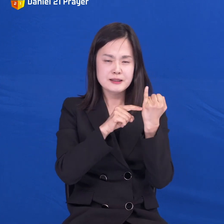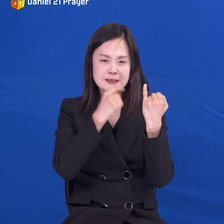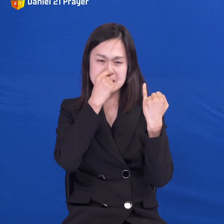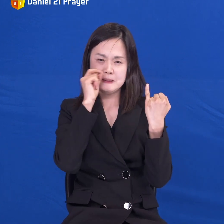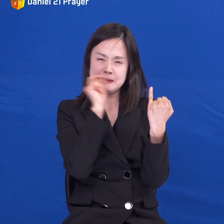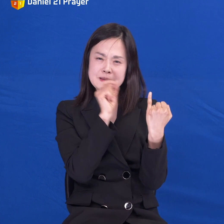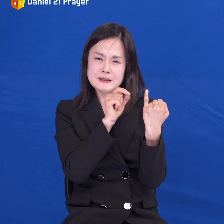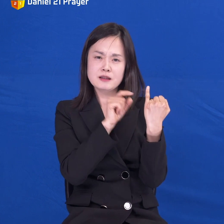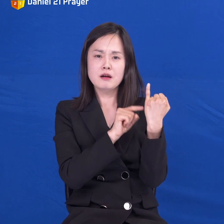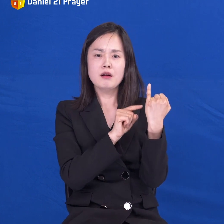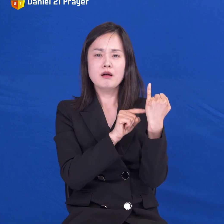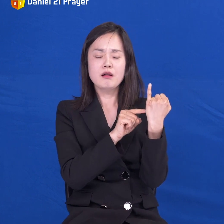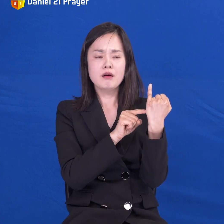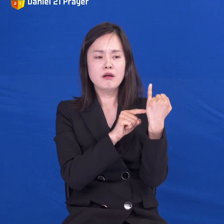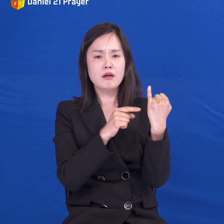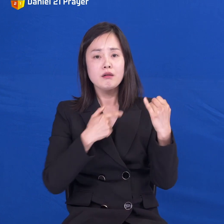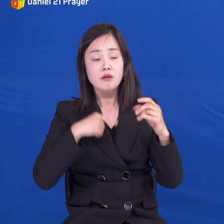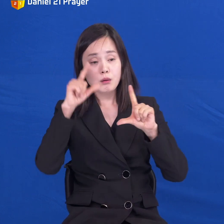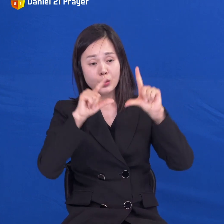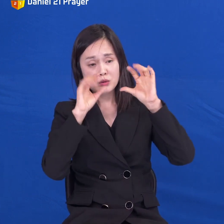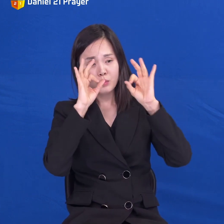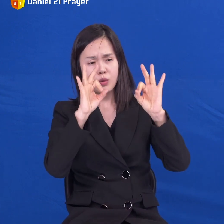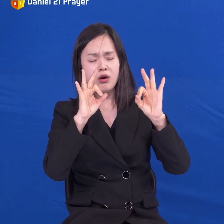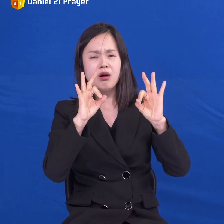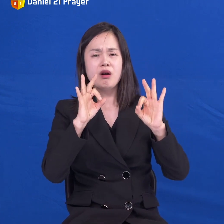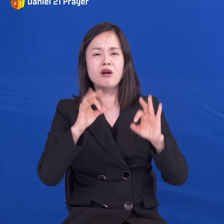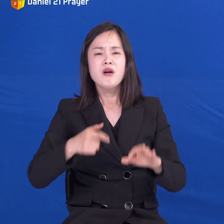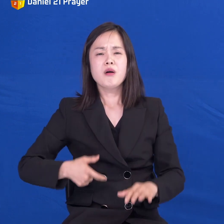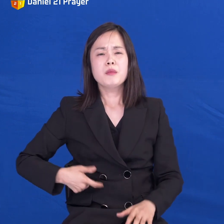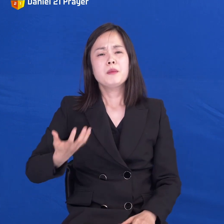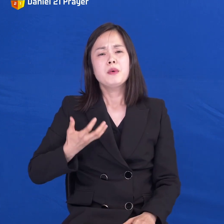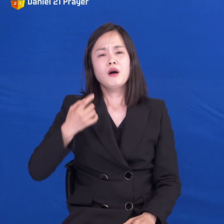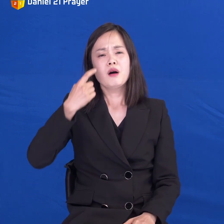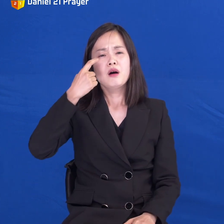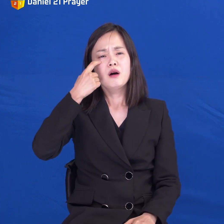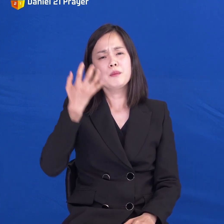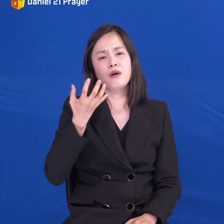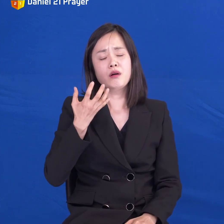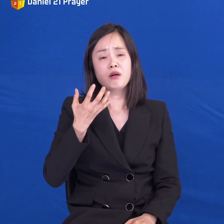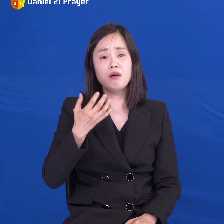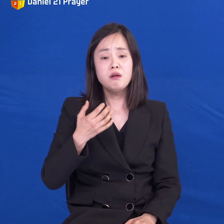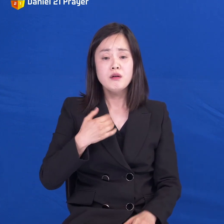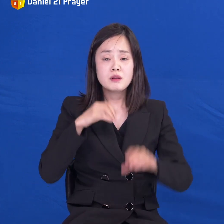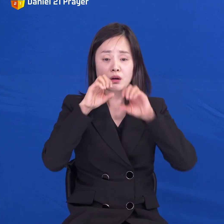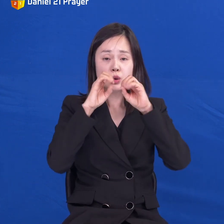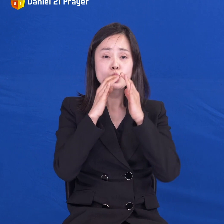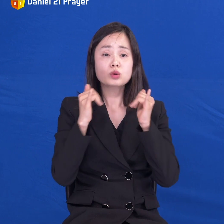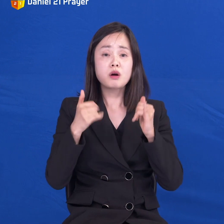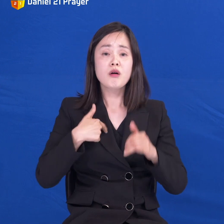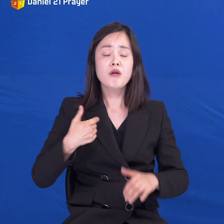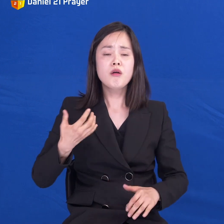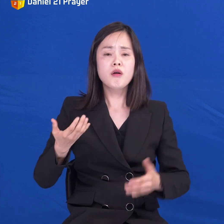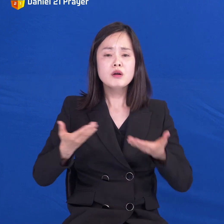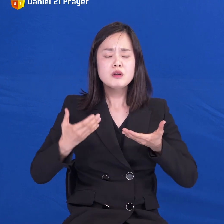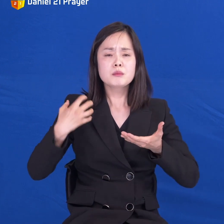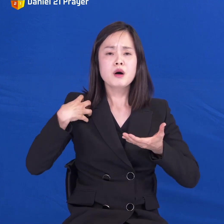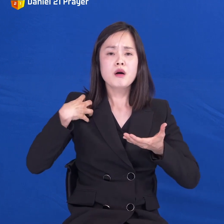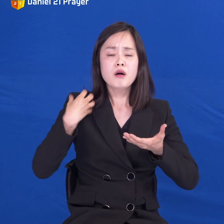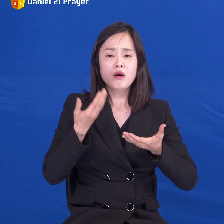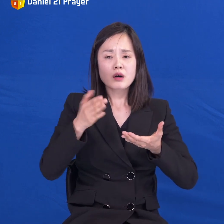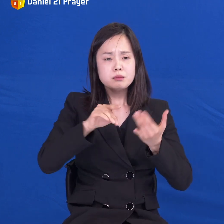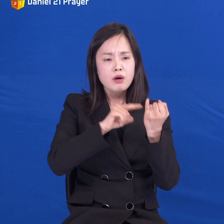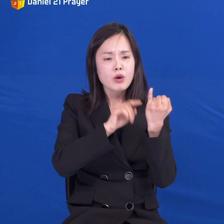너무 가슴이 아팠어요. 하나님, 제가 선교사를 왔는데 아무것도 할 것이 없습니다. 어떻게